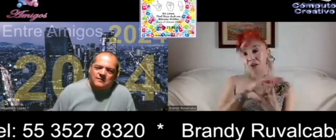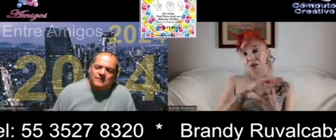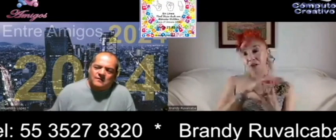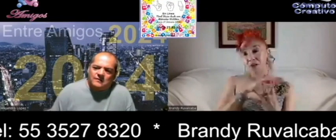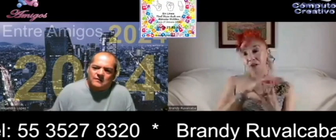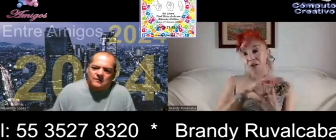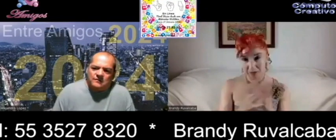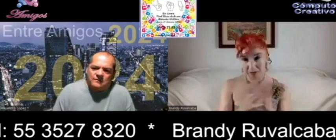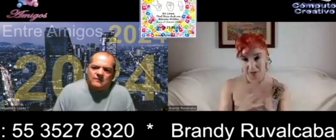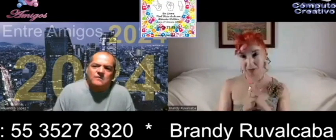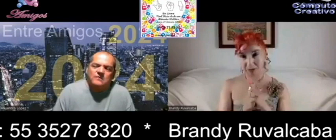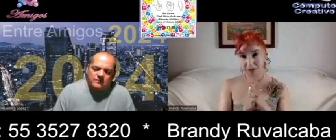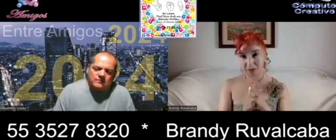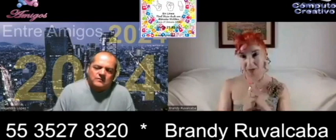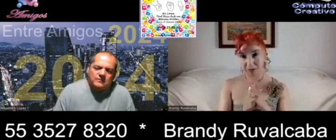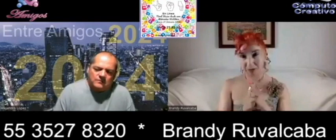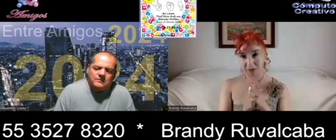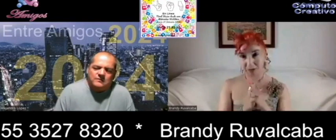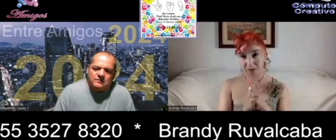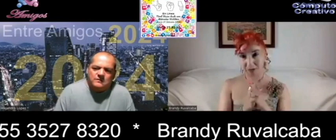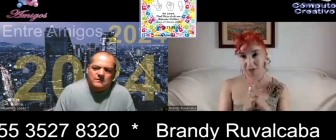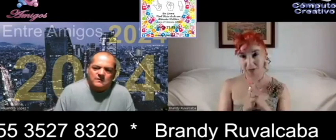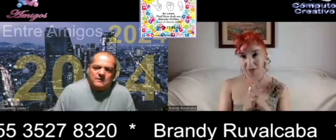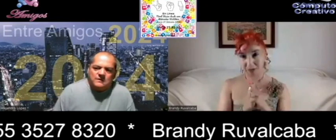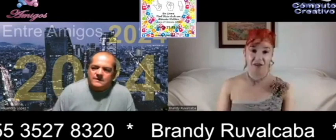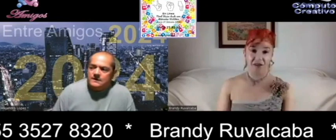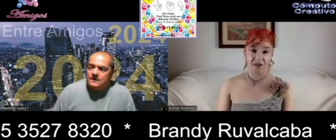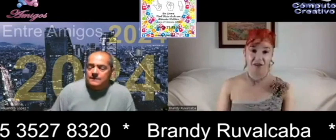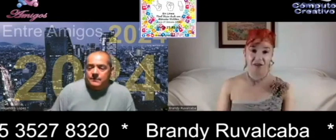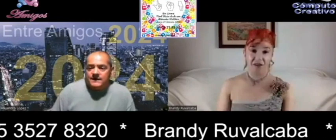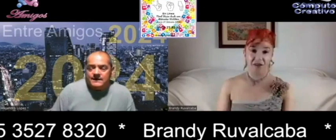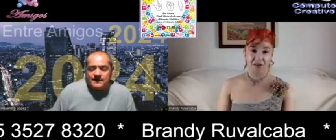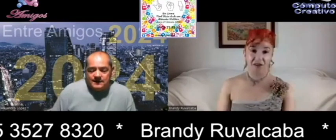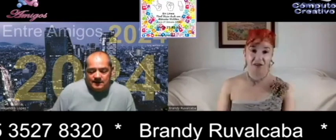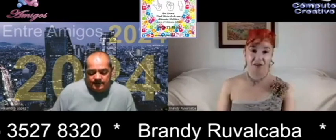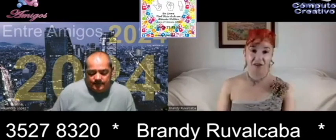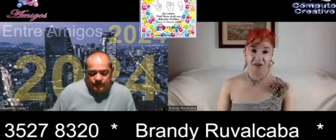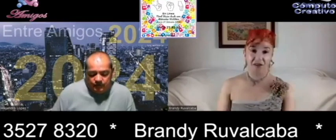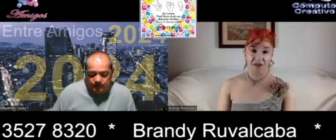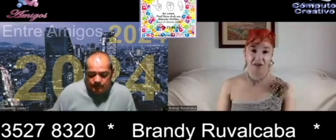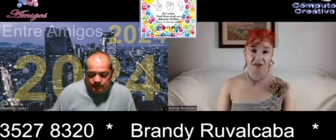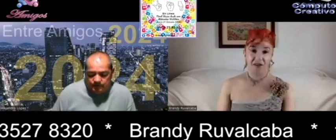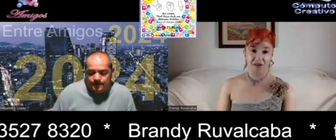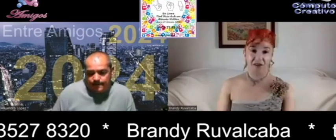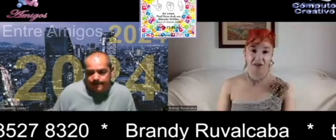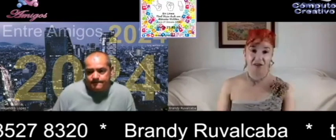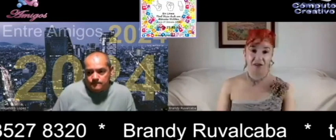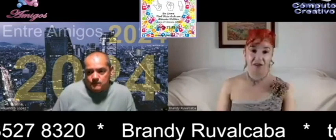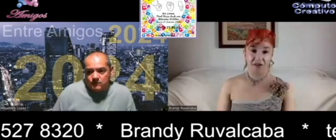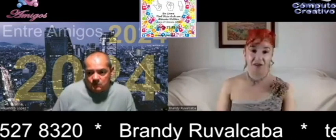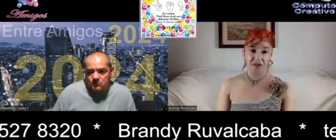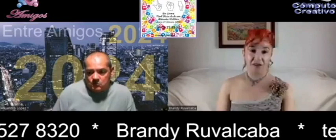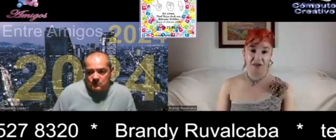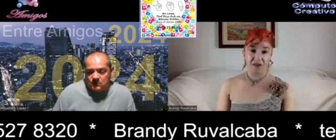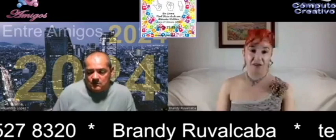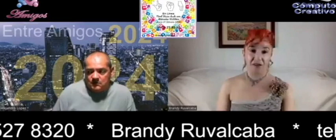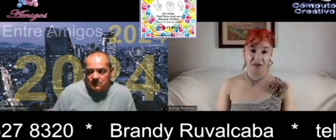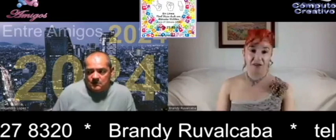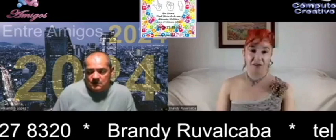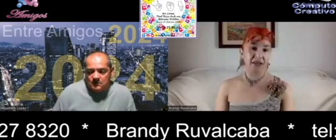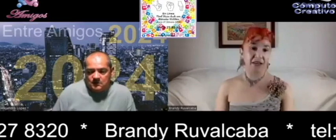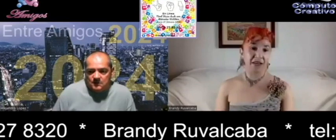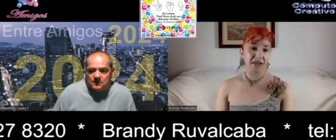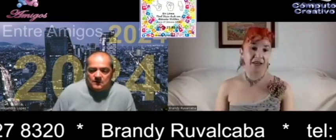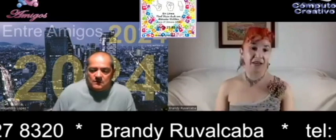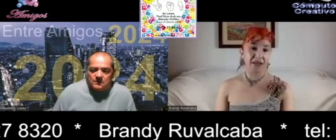una como oficial, ¿no? Por así decirlo. Ujú. Sí, pero mira, Igual que el Yo, inglés pues es su idioma oficial, pero a lo mejor pues están